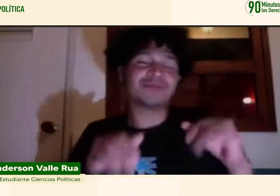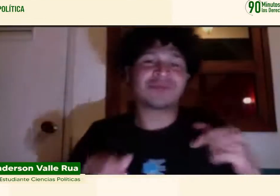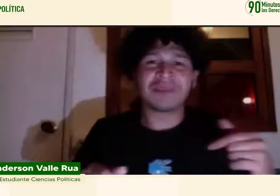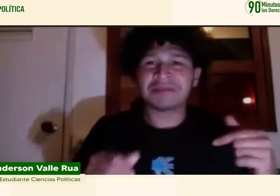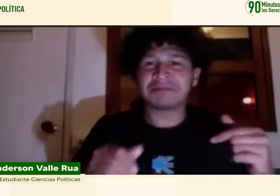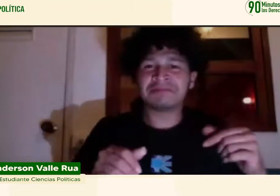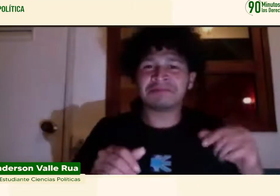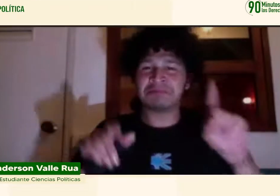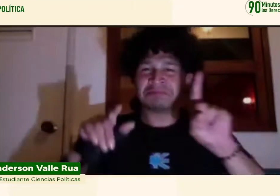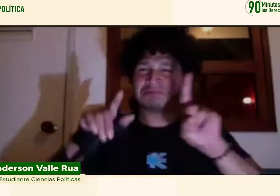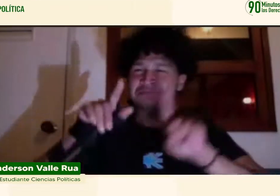bien